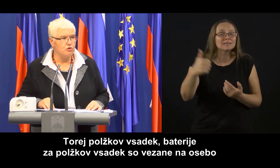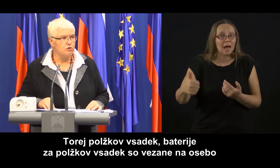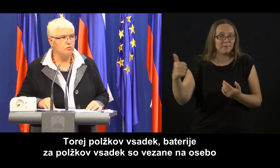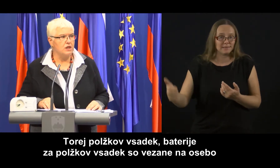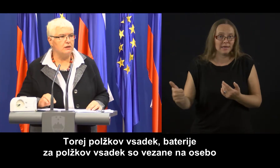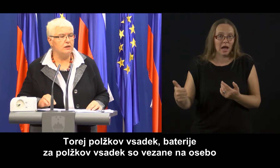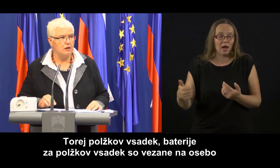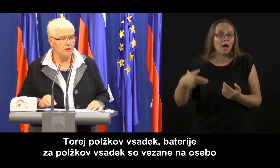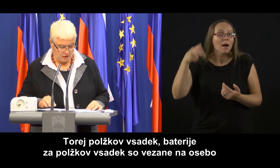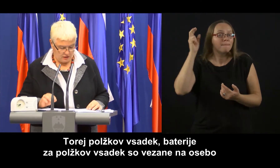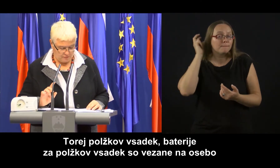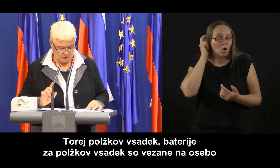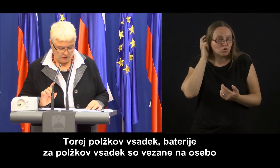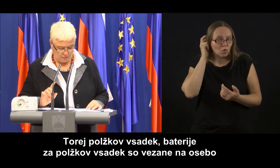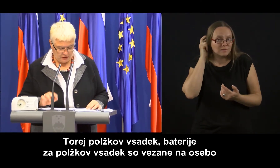Torej,